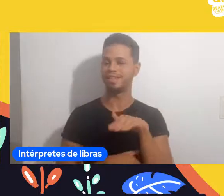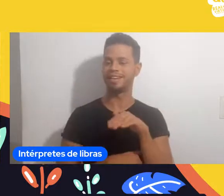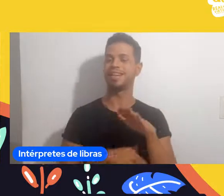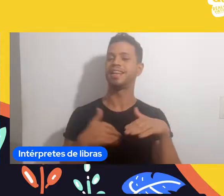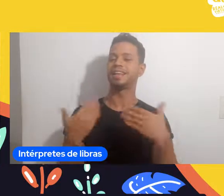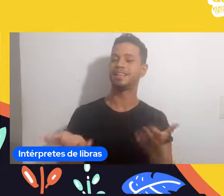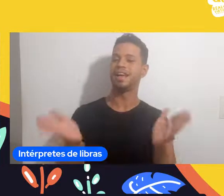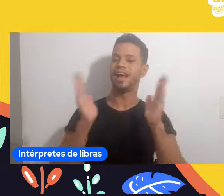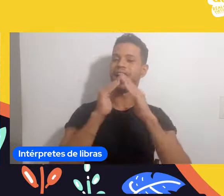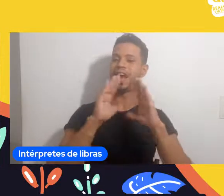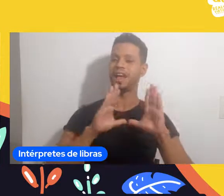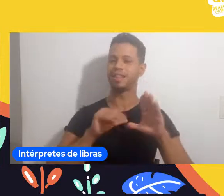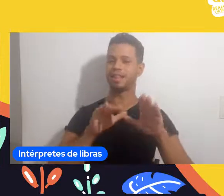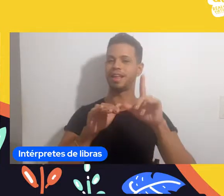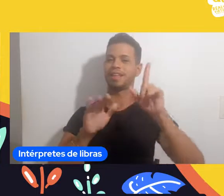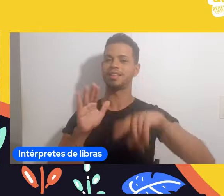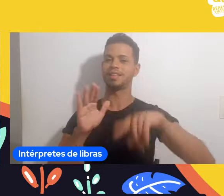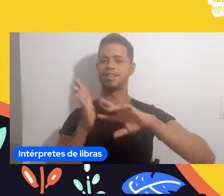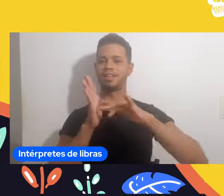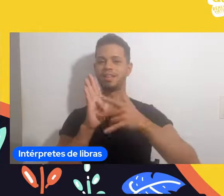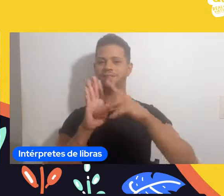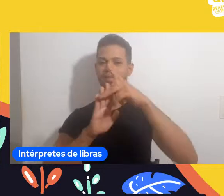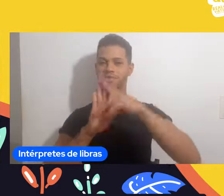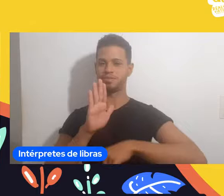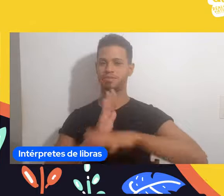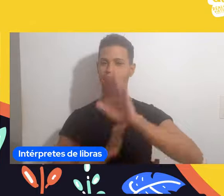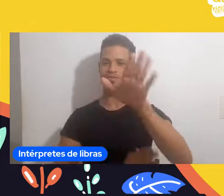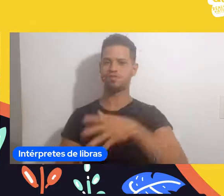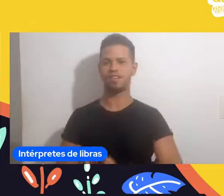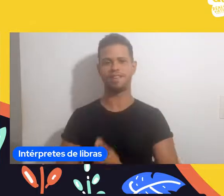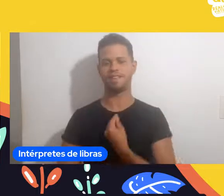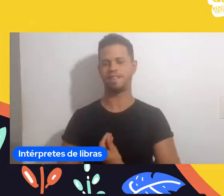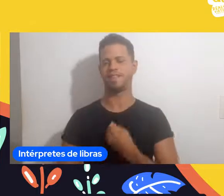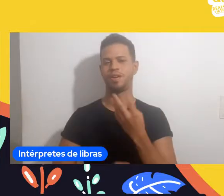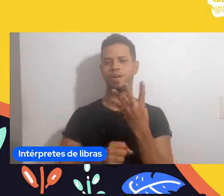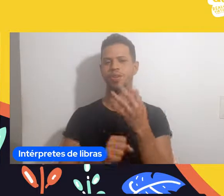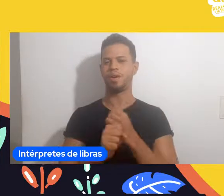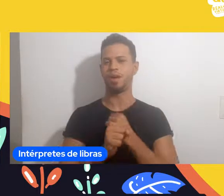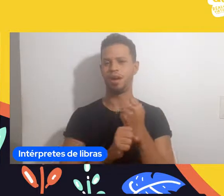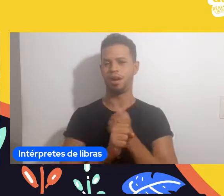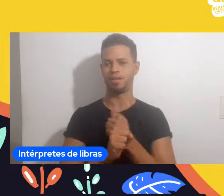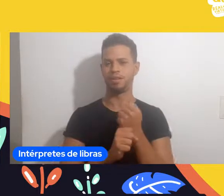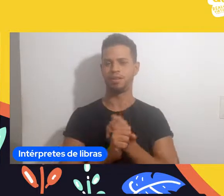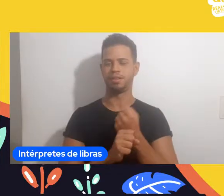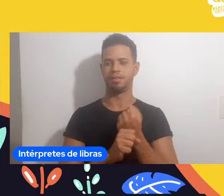um projeto que já existe há 4 anos, agora aqui em março,